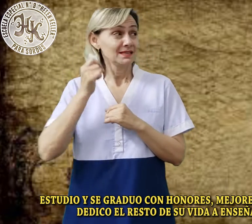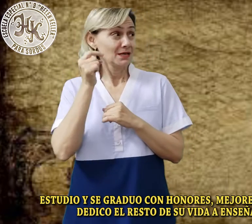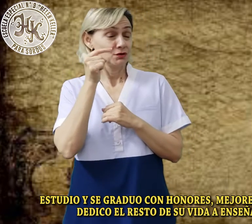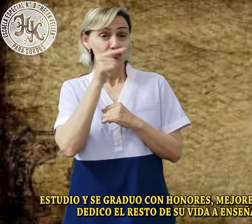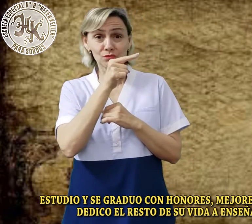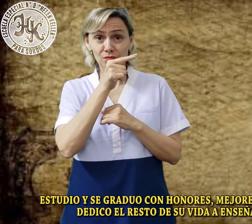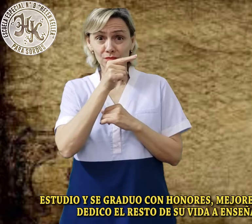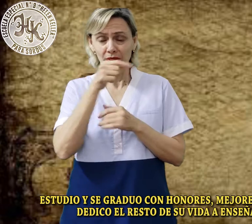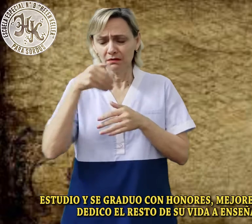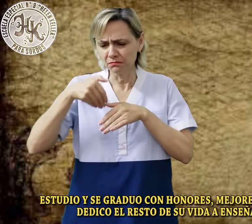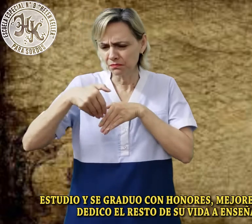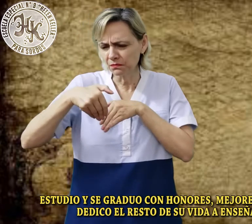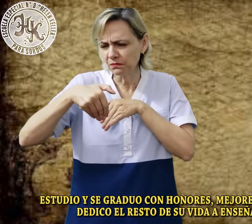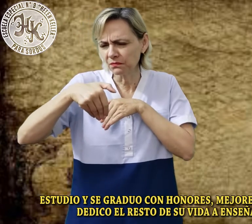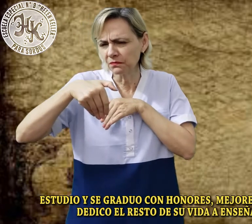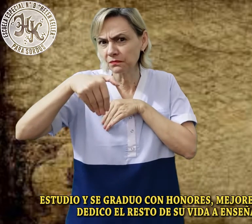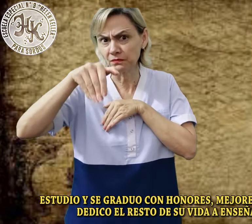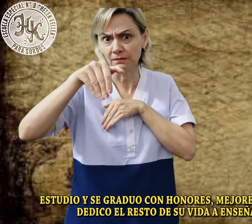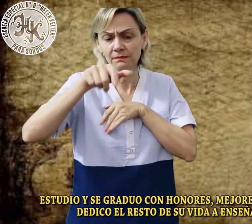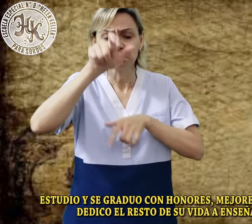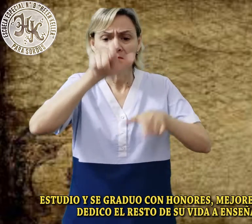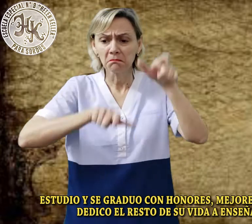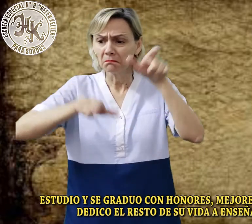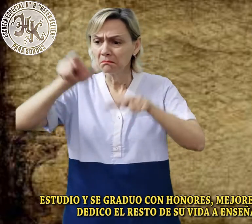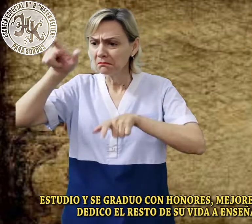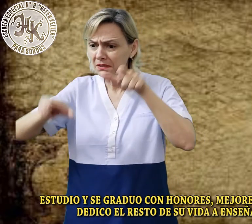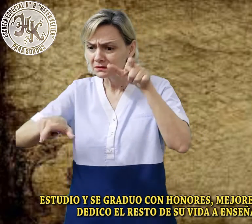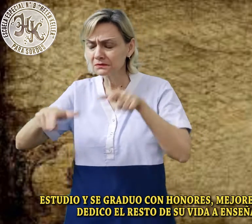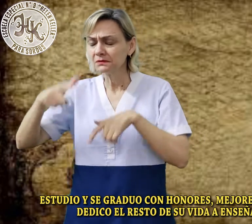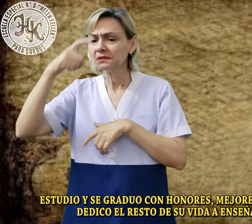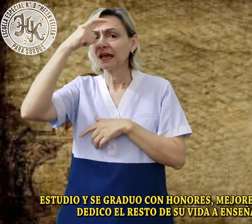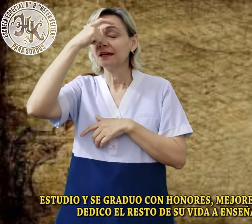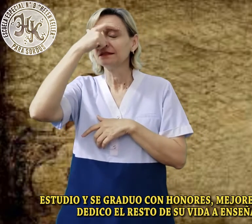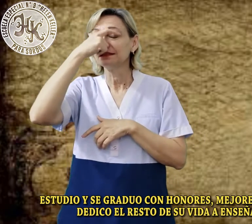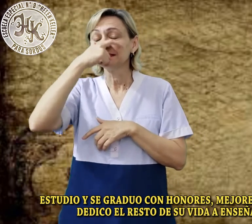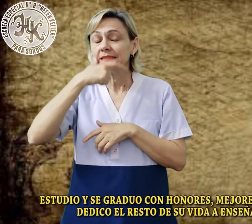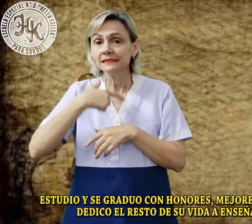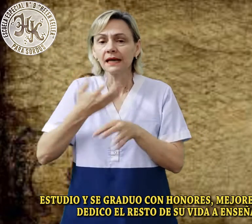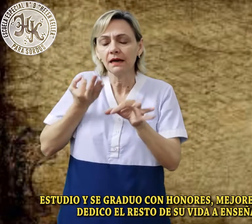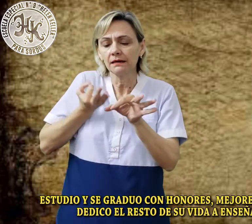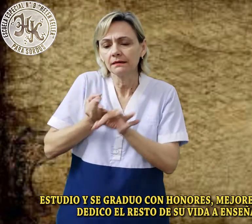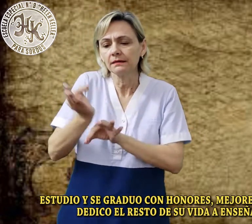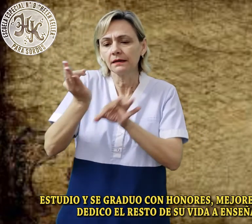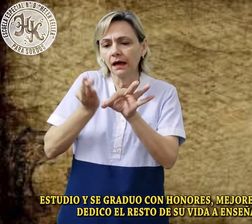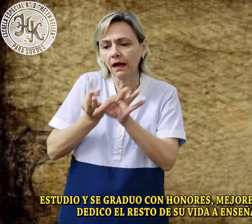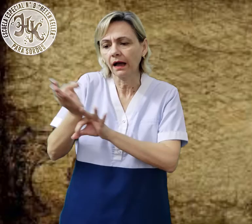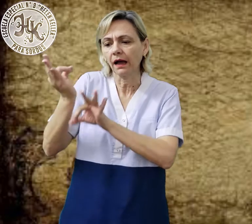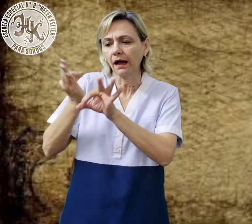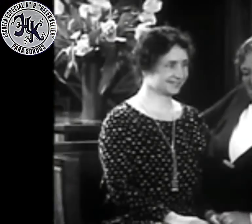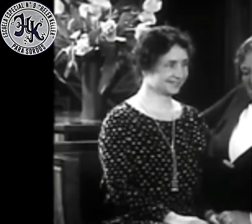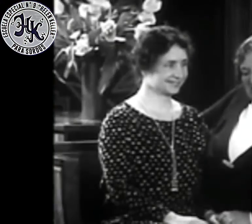el resto de su vida a enseñar a personas ciegas.